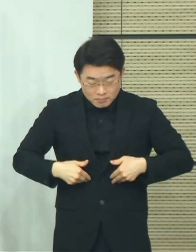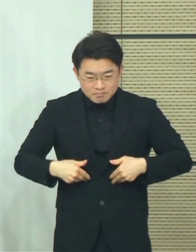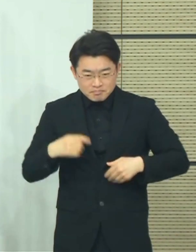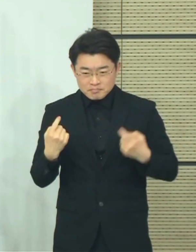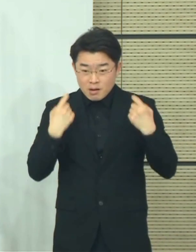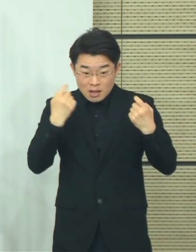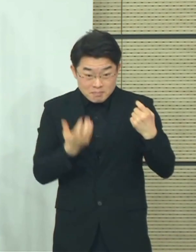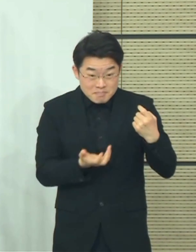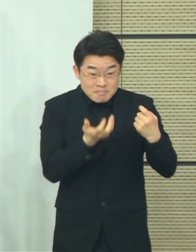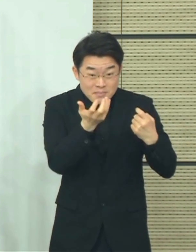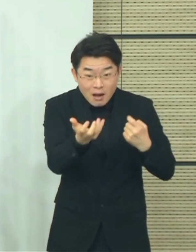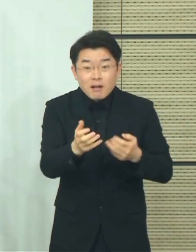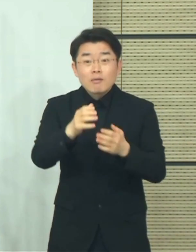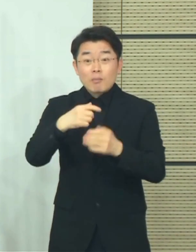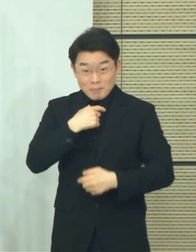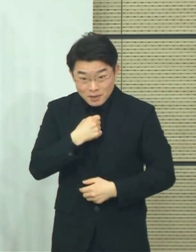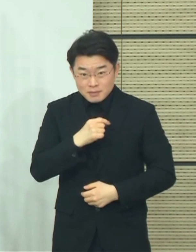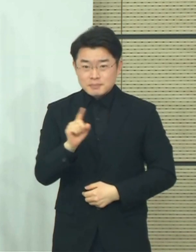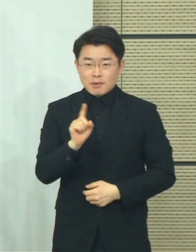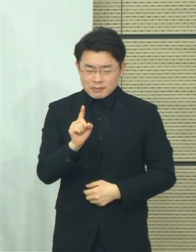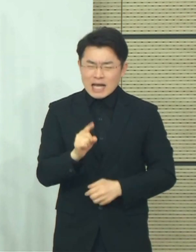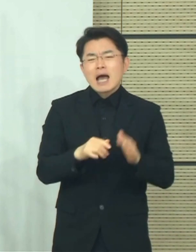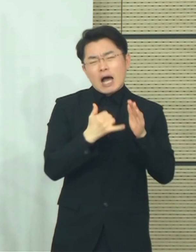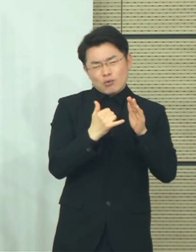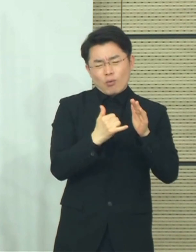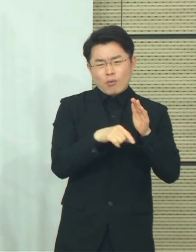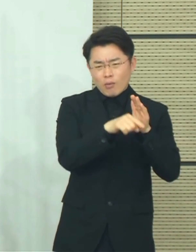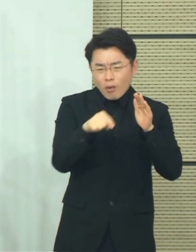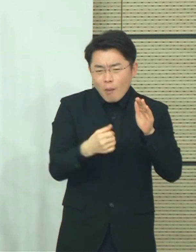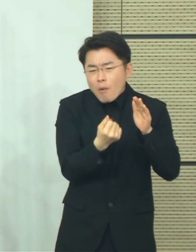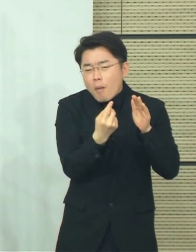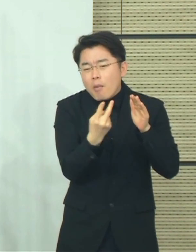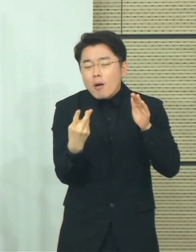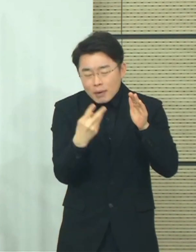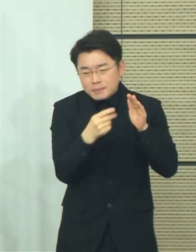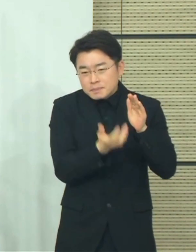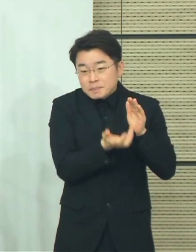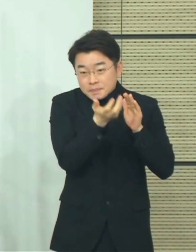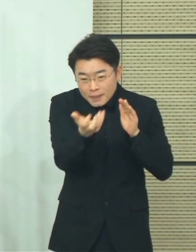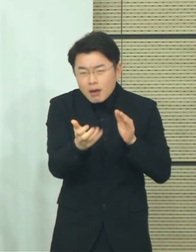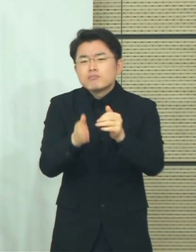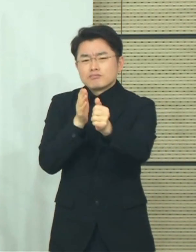떠나시려는 국민 여러분께서는 같이 사는 가족 등 소규모